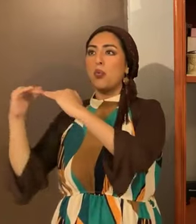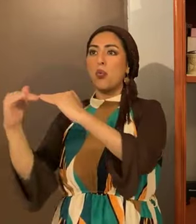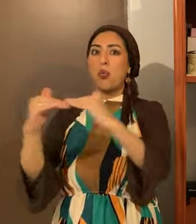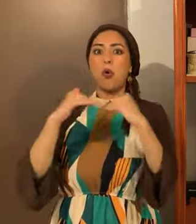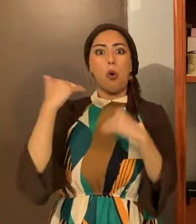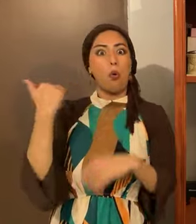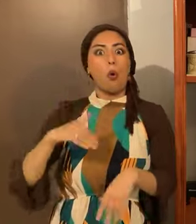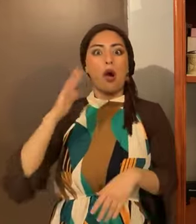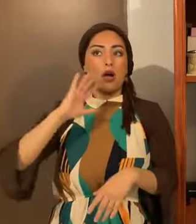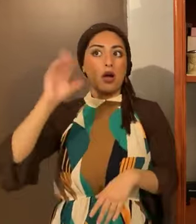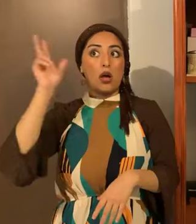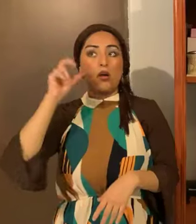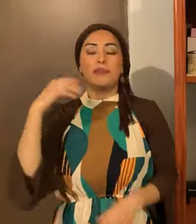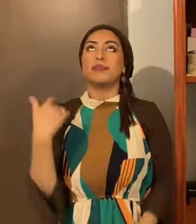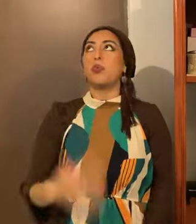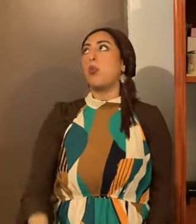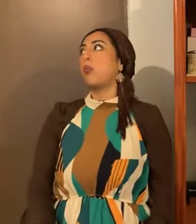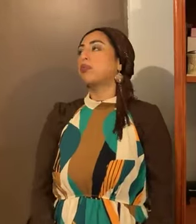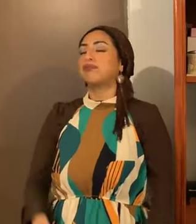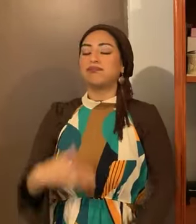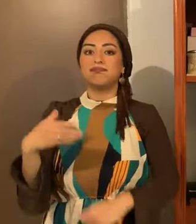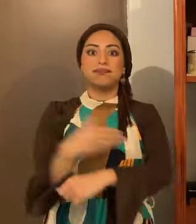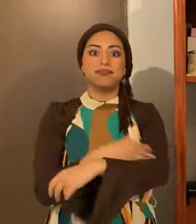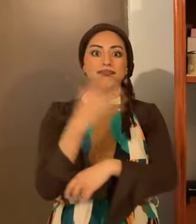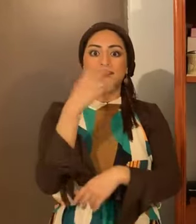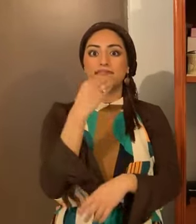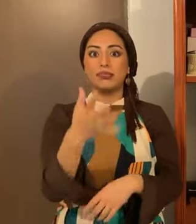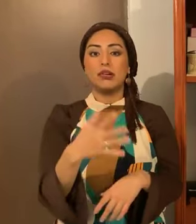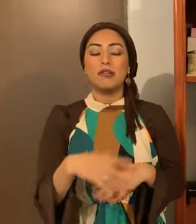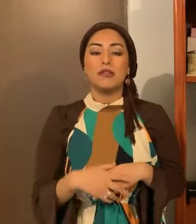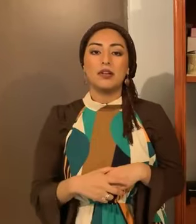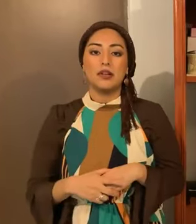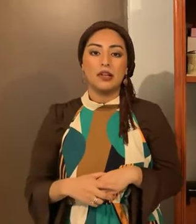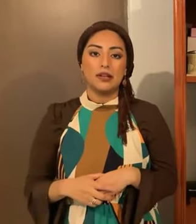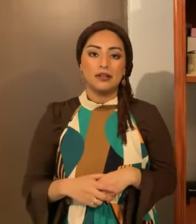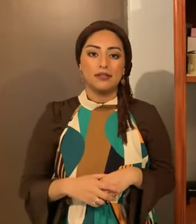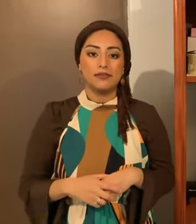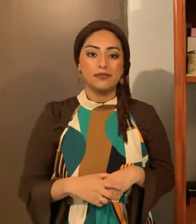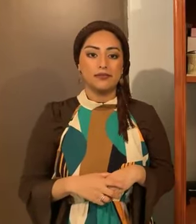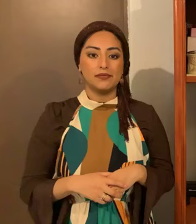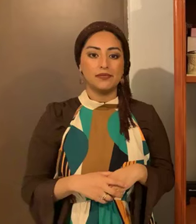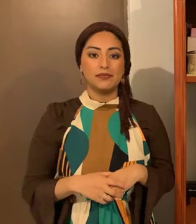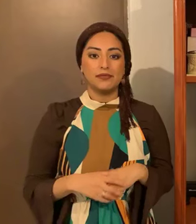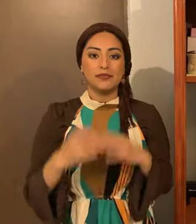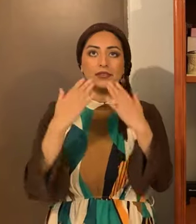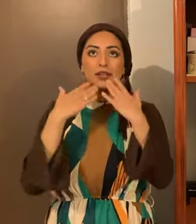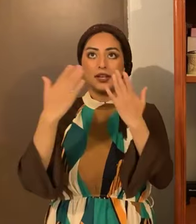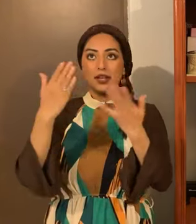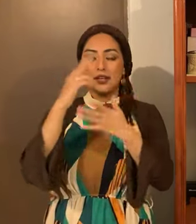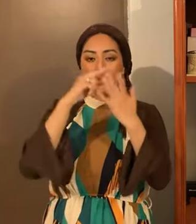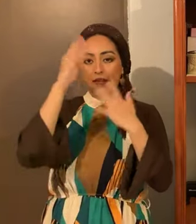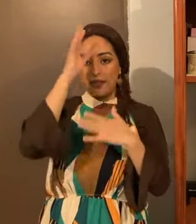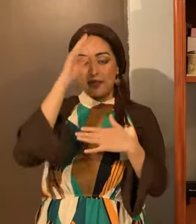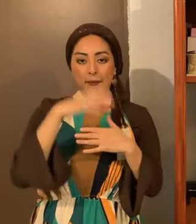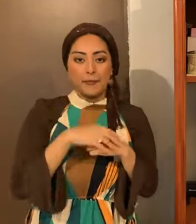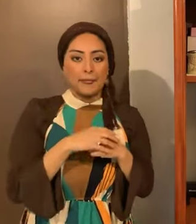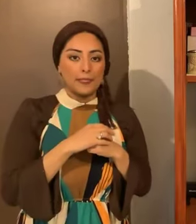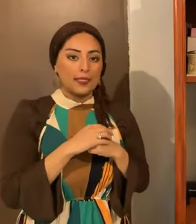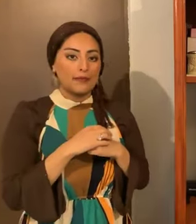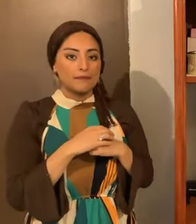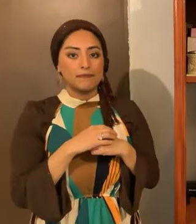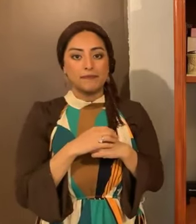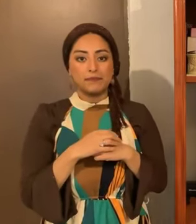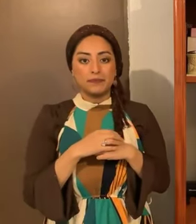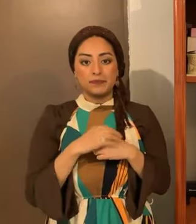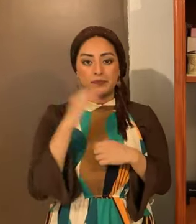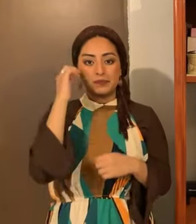Indudablemente que eso sonaba tremendo, tremendo, hermosísimo. Aleluya, toda la bala Bakadosh. Al